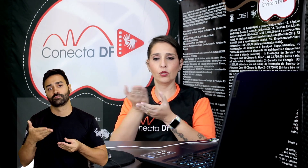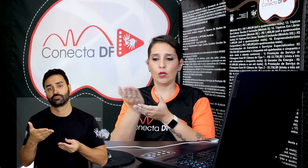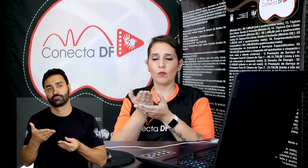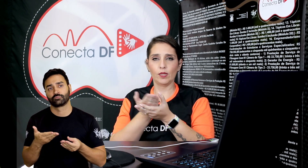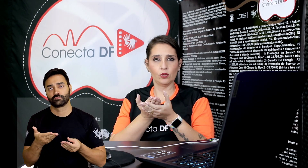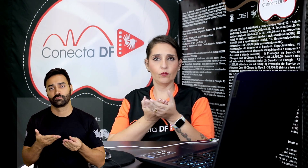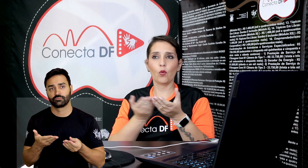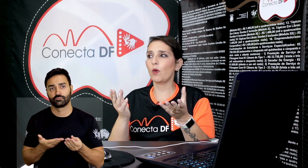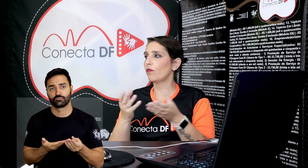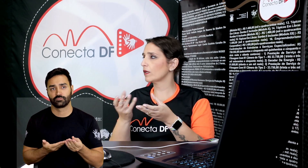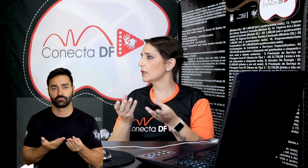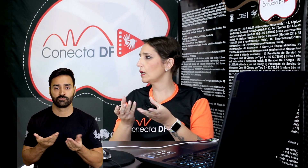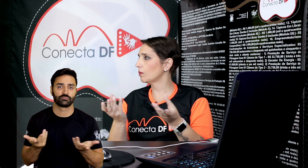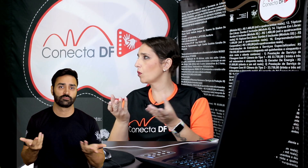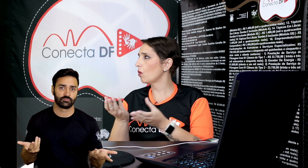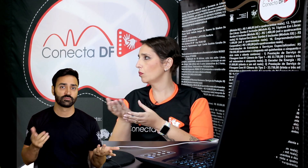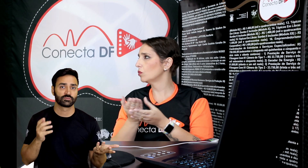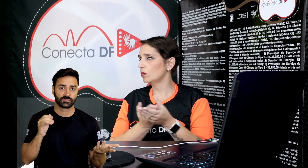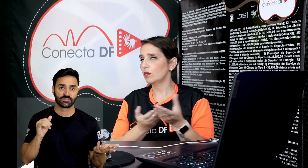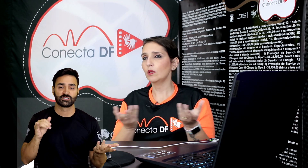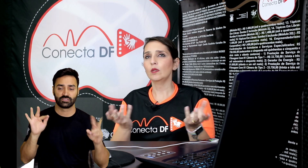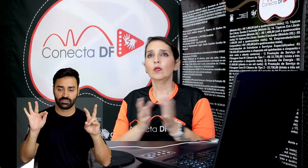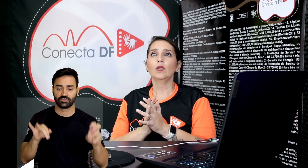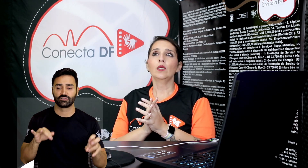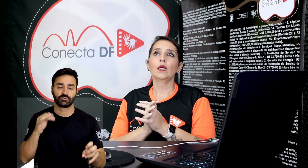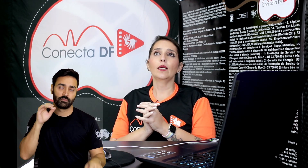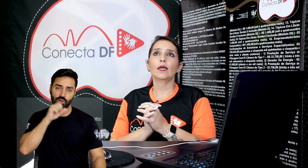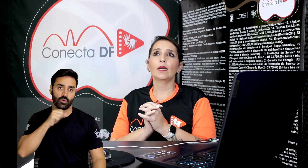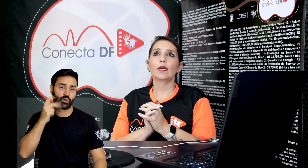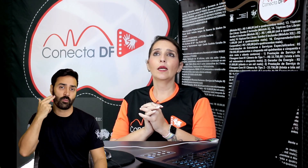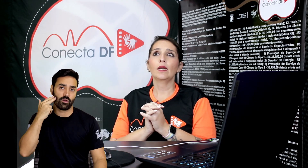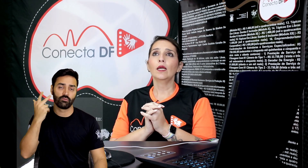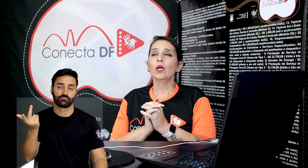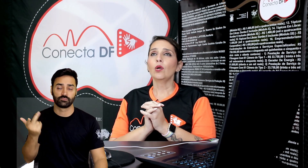né? Geralmente. Um pão francês, pão comum.